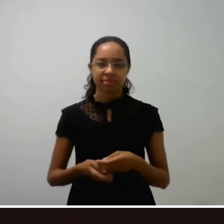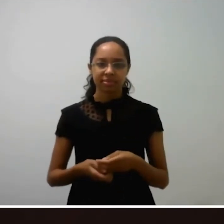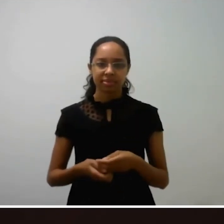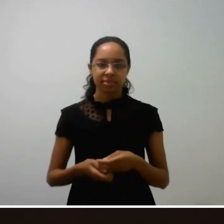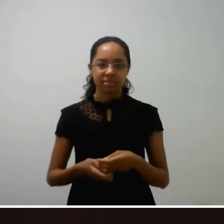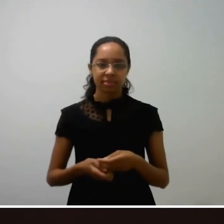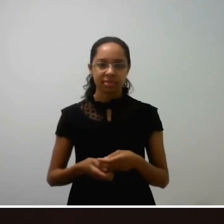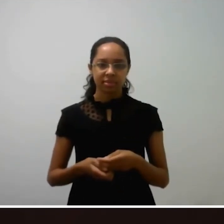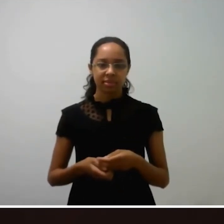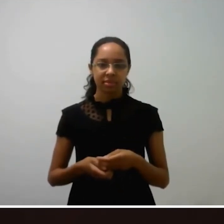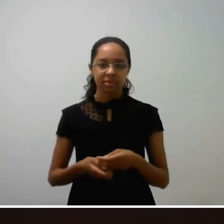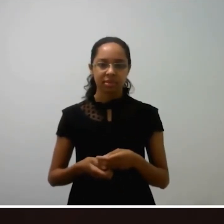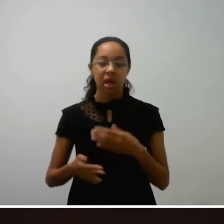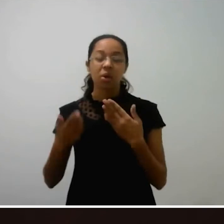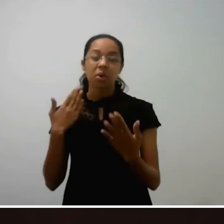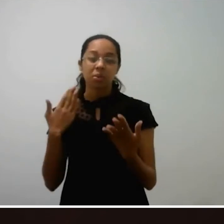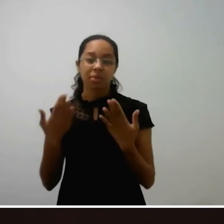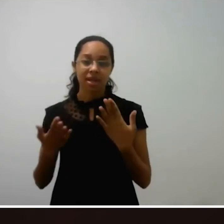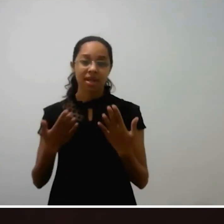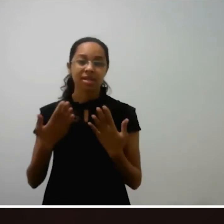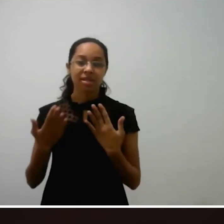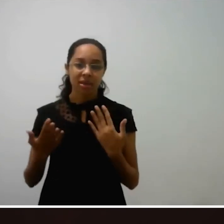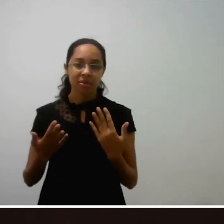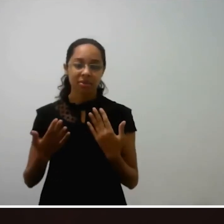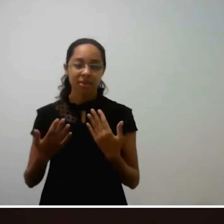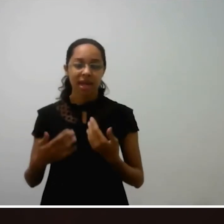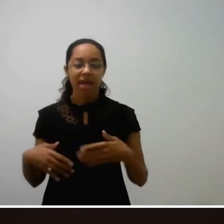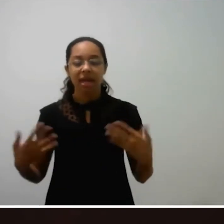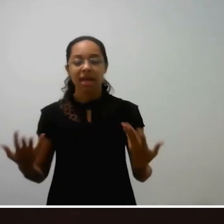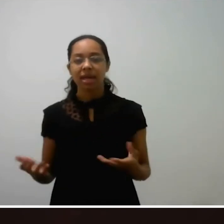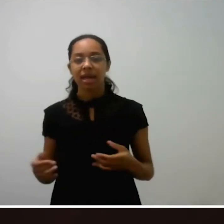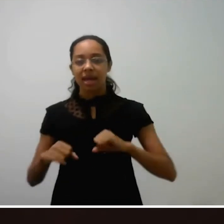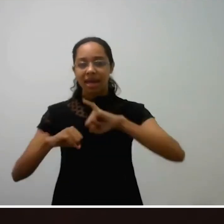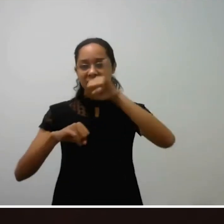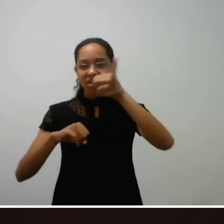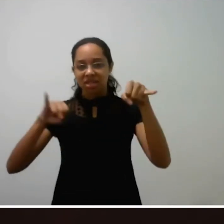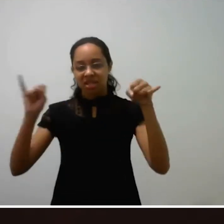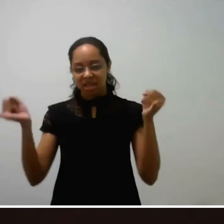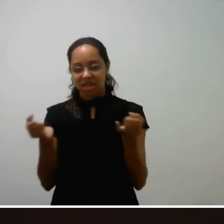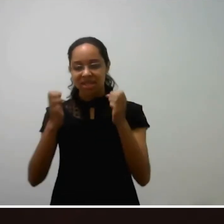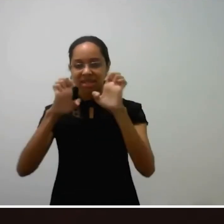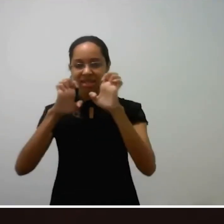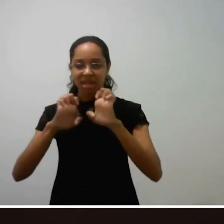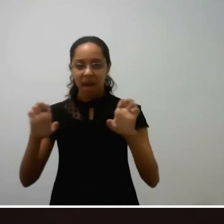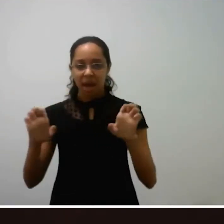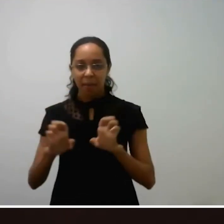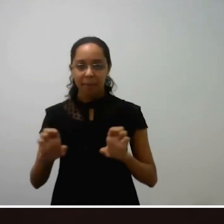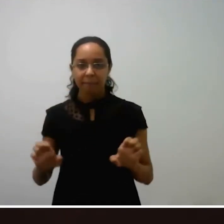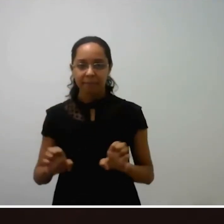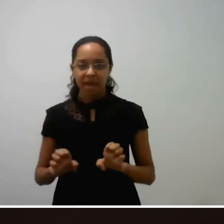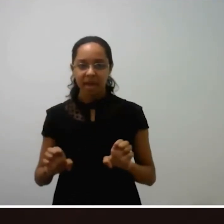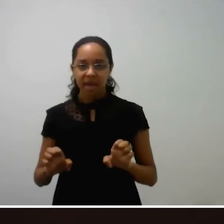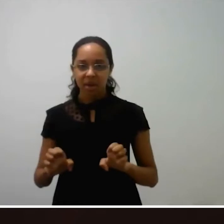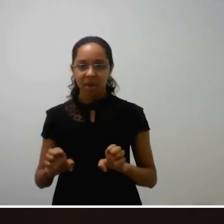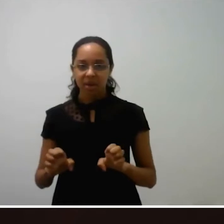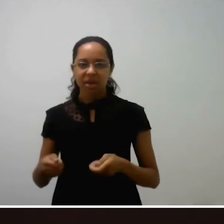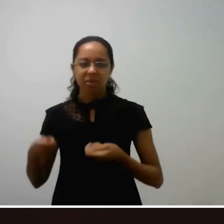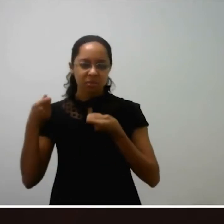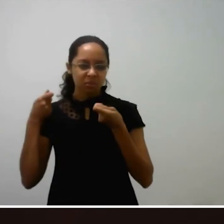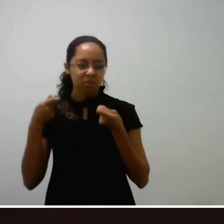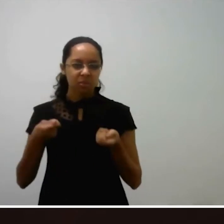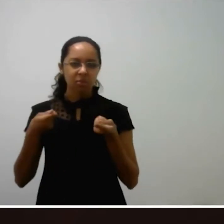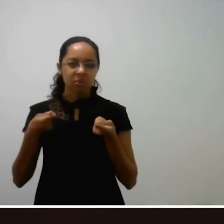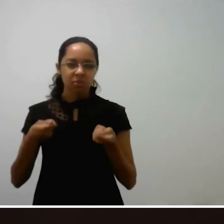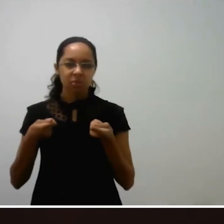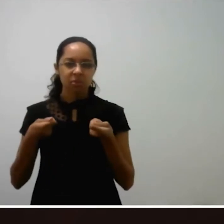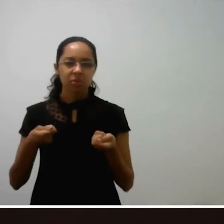a prostituição espiritual e a praticarem idolatria. Mas Deus, Ele